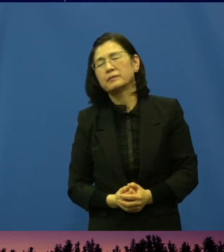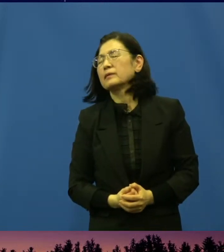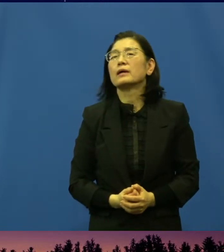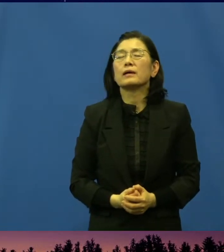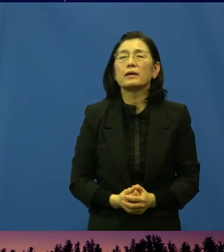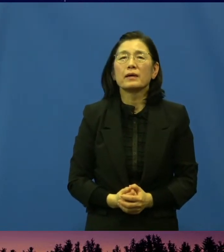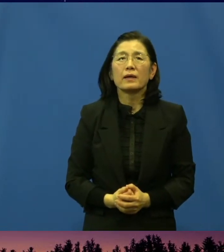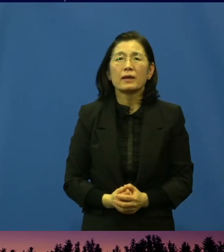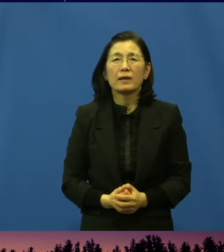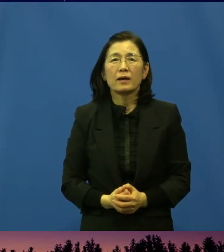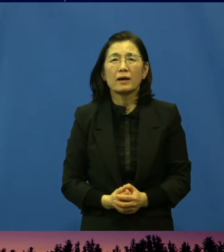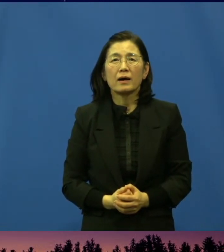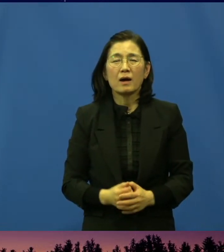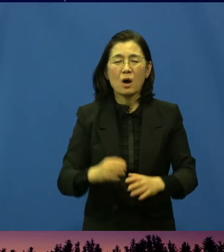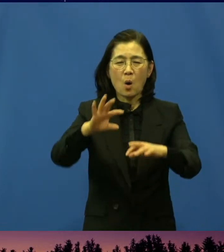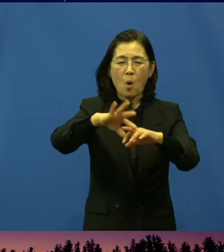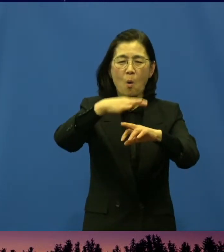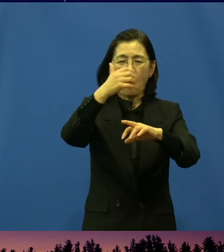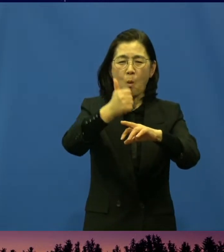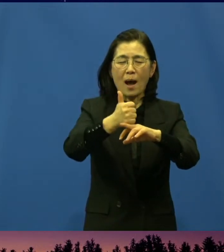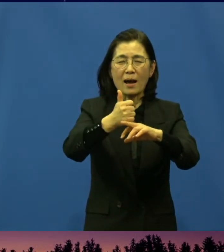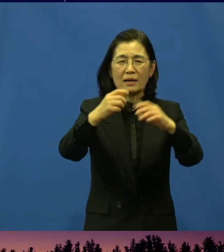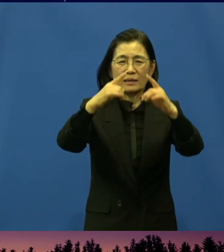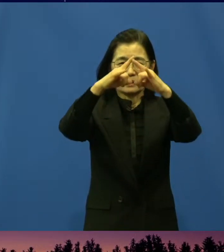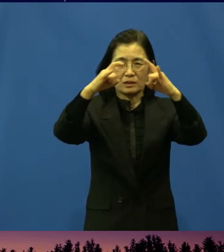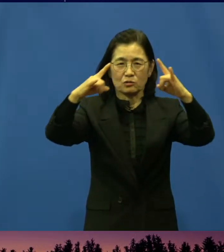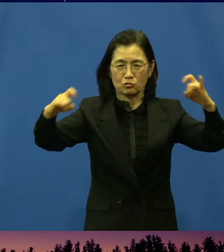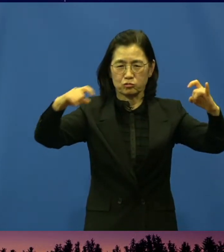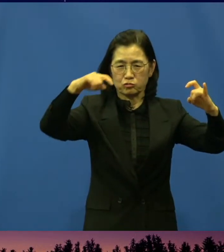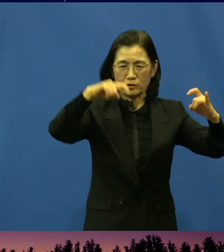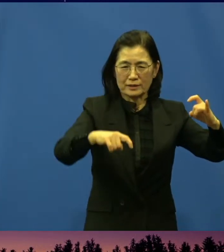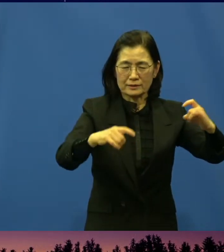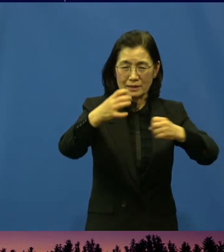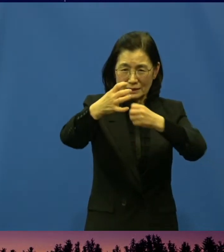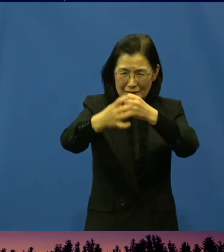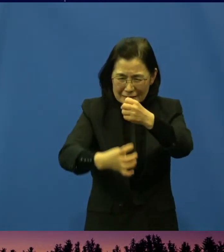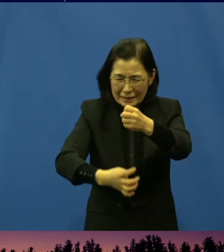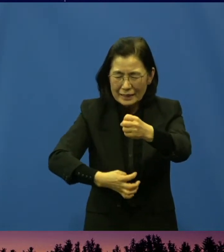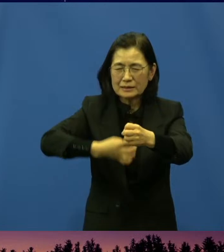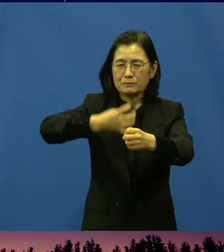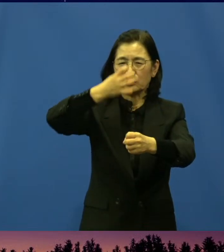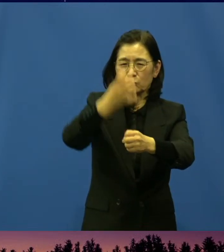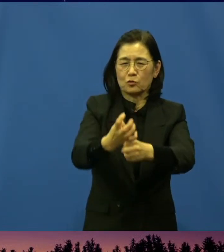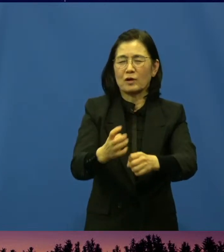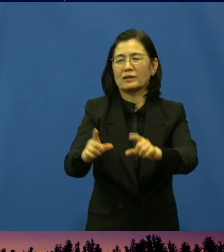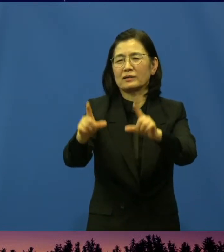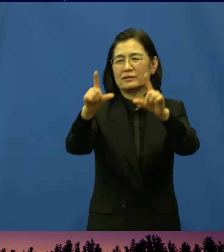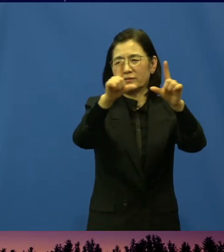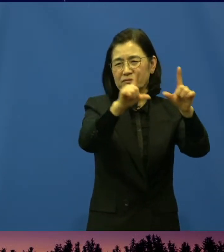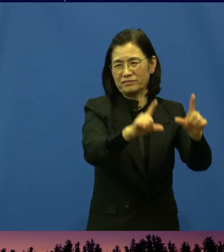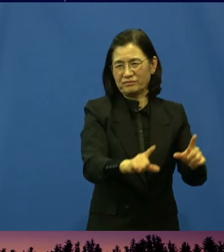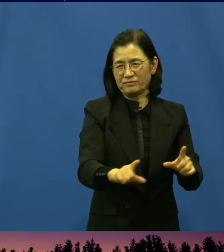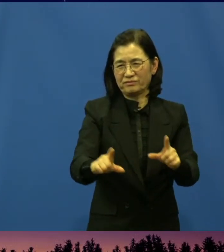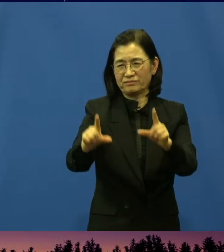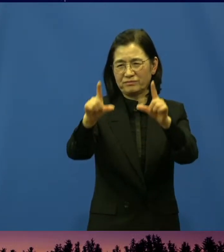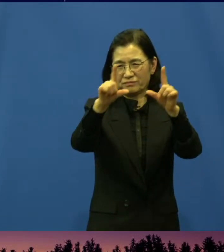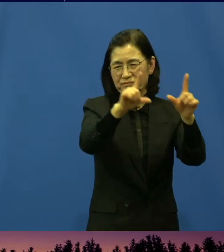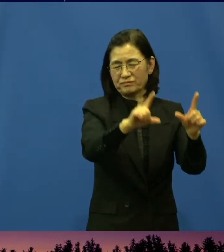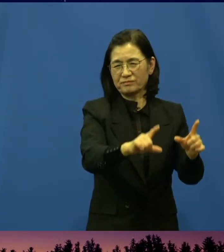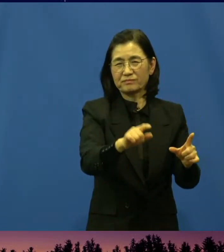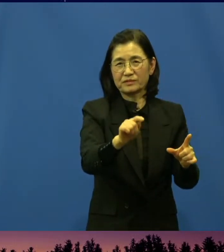왕실에서 40년 동안 지내던 모세가 자기가 막 하겠다고 할 때는 실패하죠. 카이로스가 오지